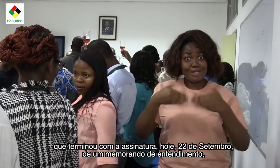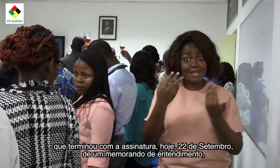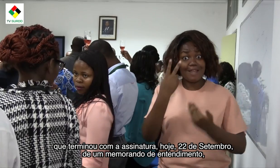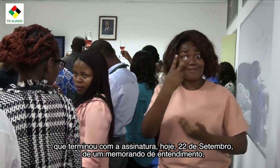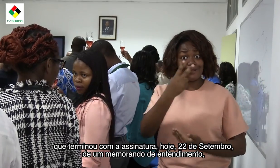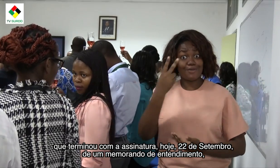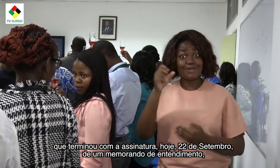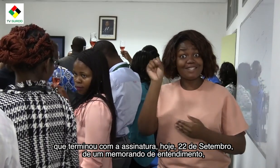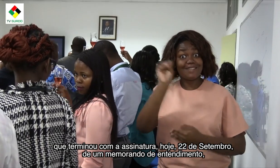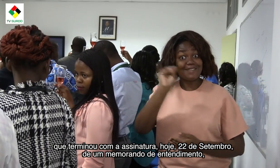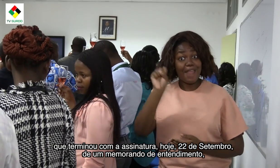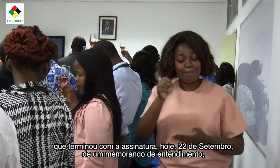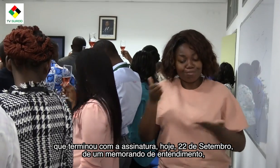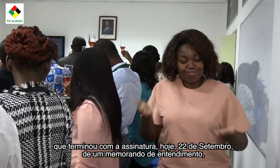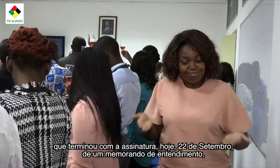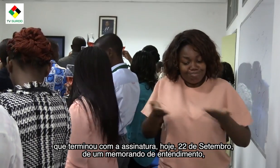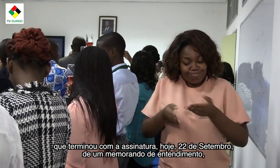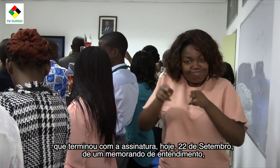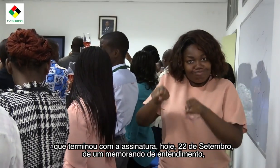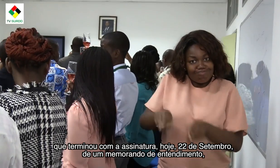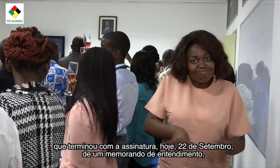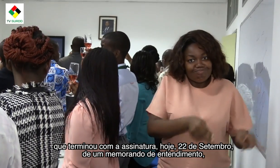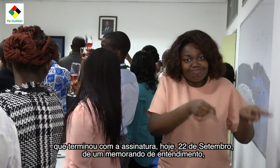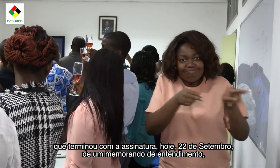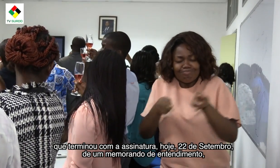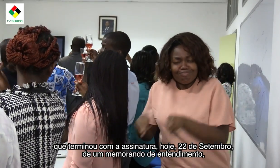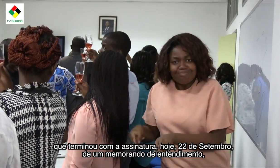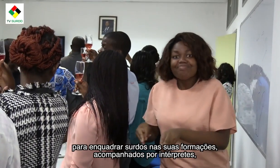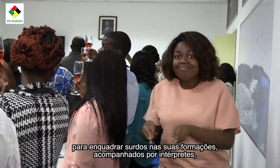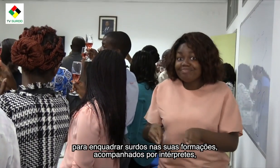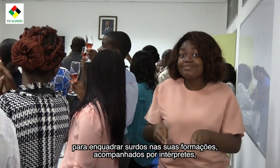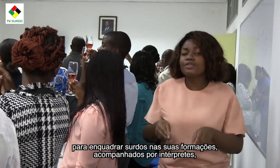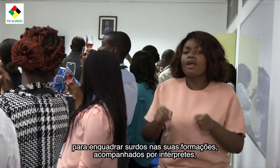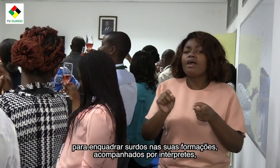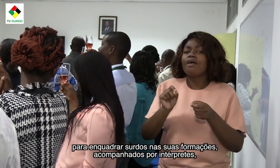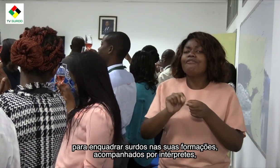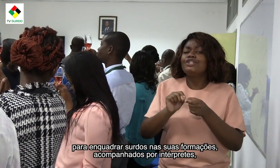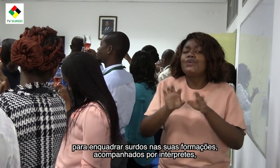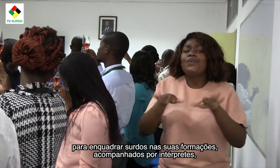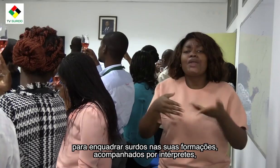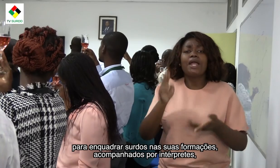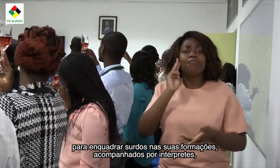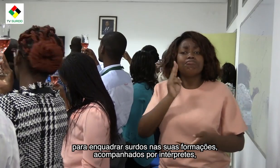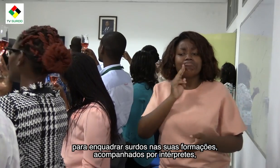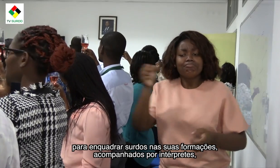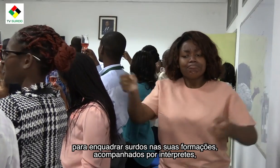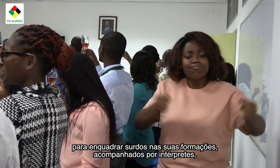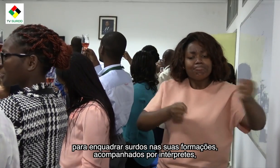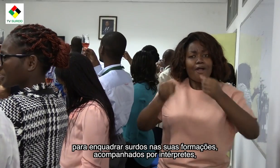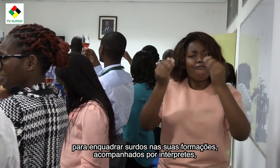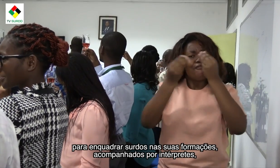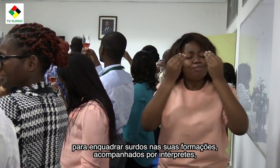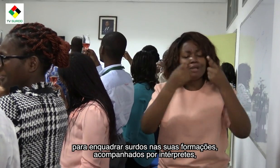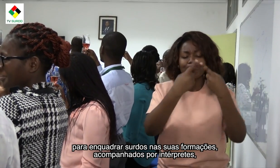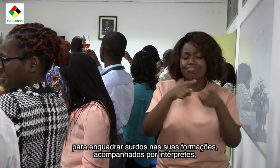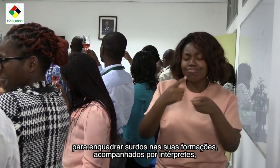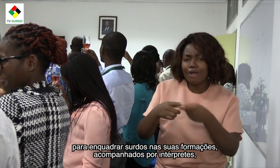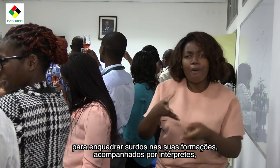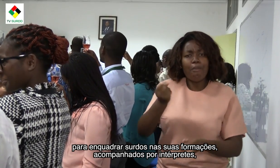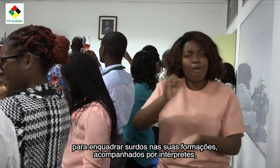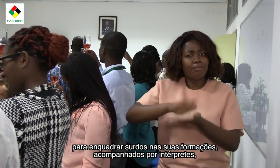22 de setembro, de um memorando de entendimento para enquadrar surdos nas suas formações,